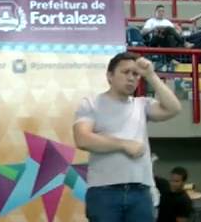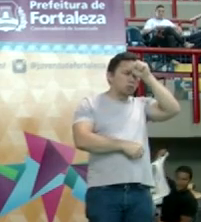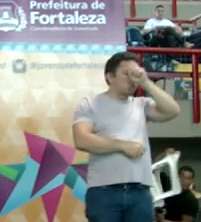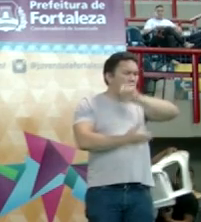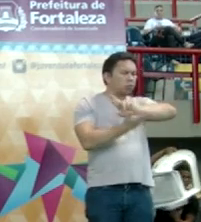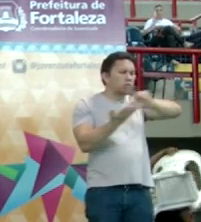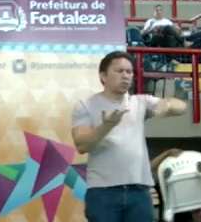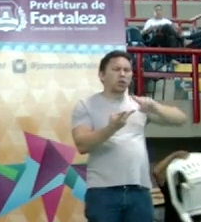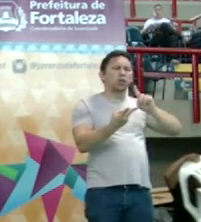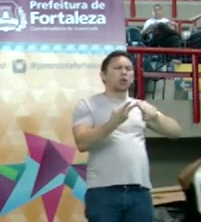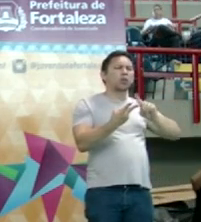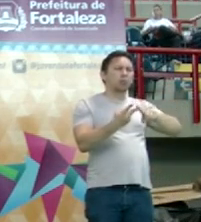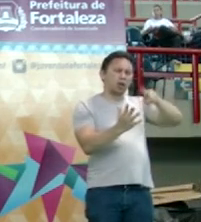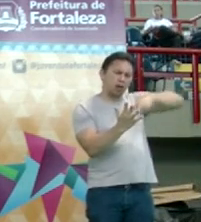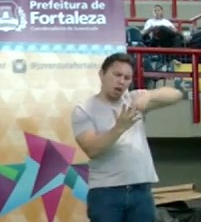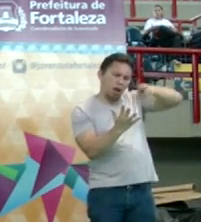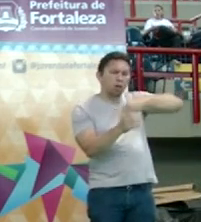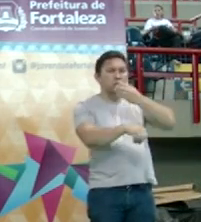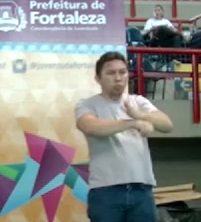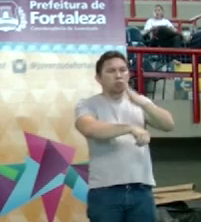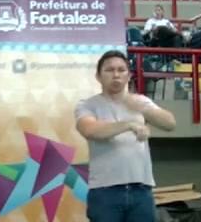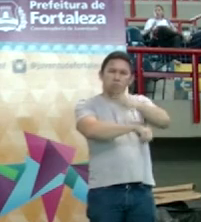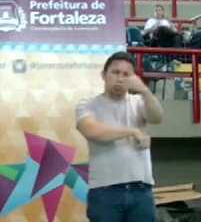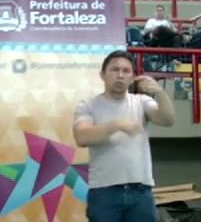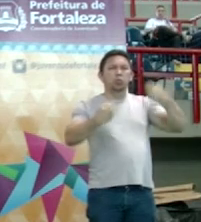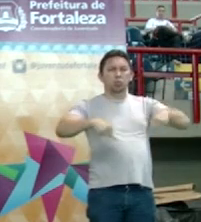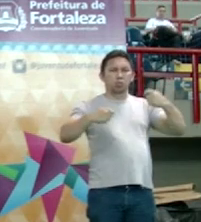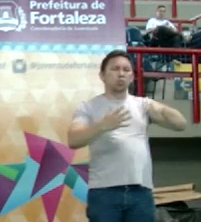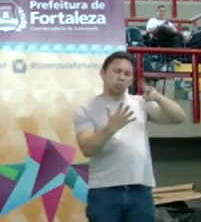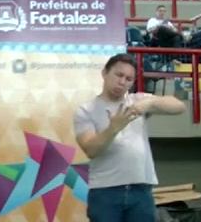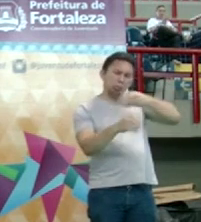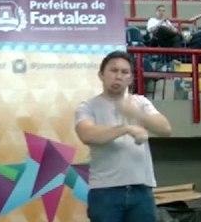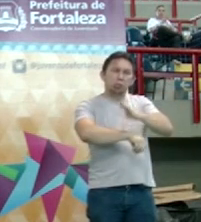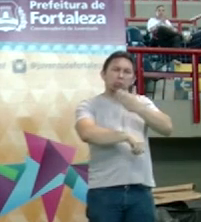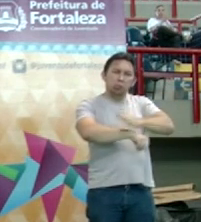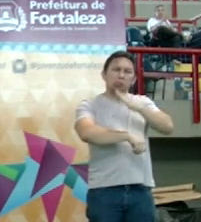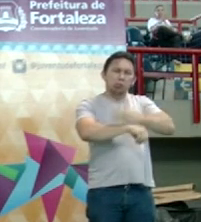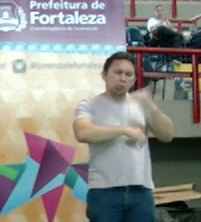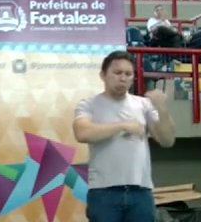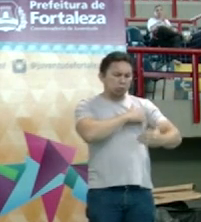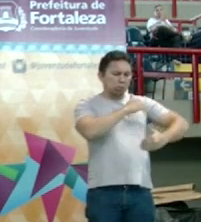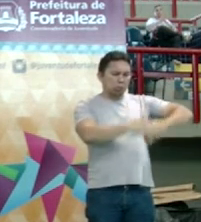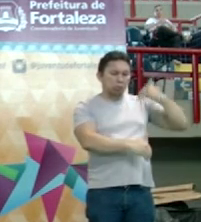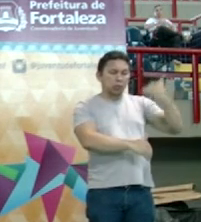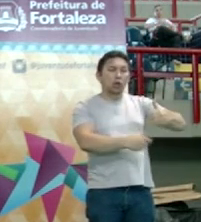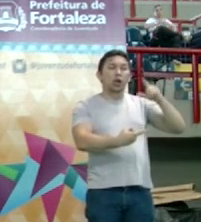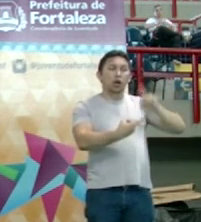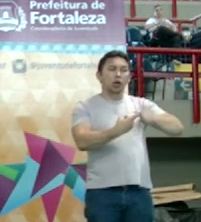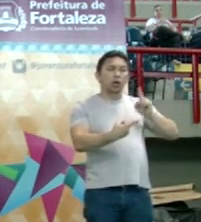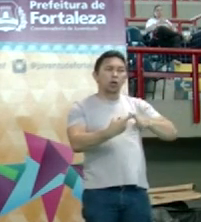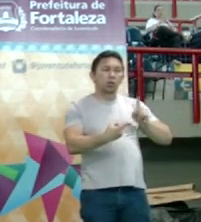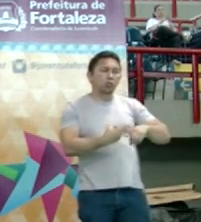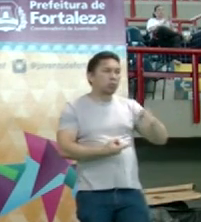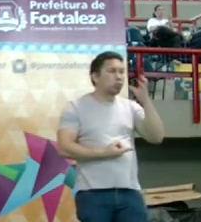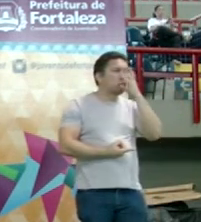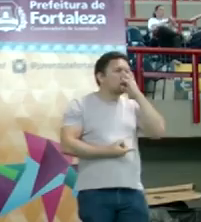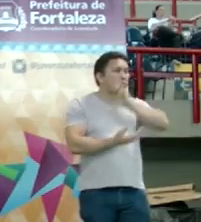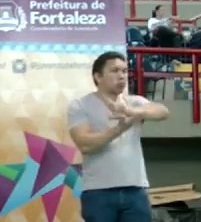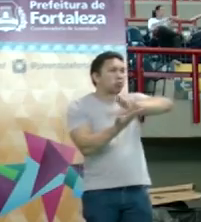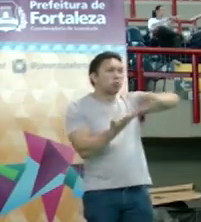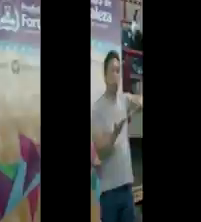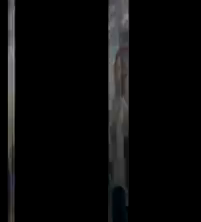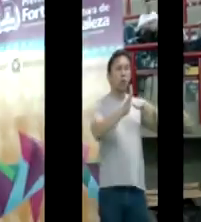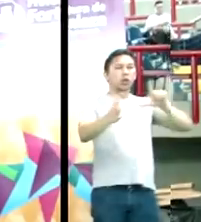de leituras, vocês exercitarem em leituras e vocês exercitarem o acompanhamento de fatos